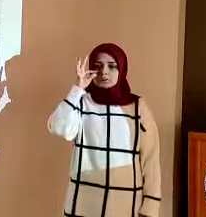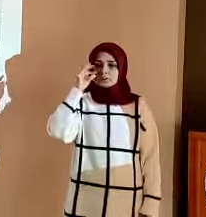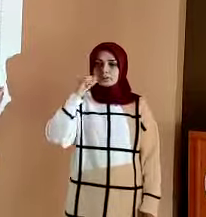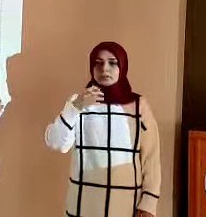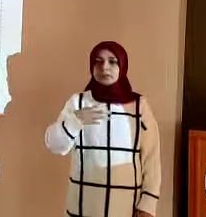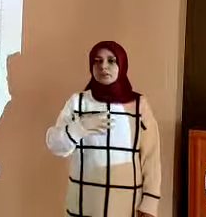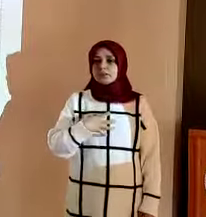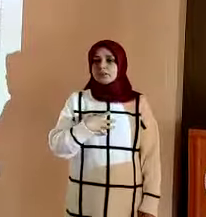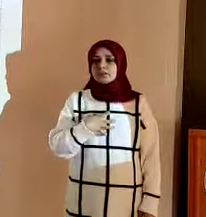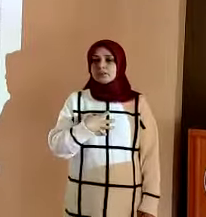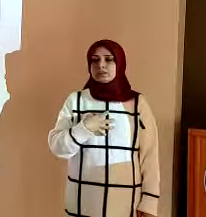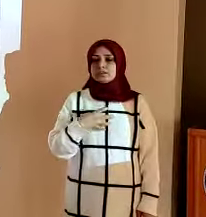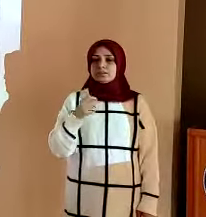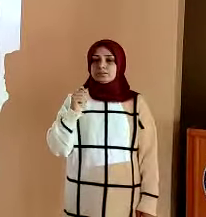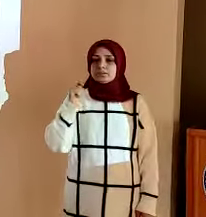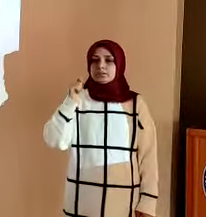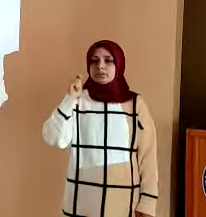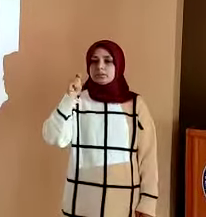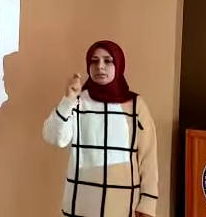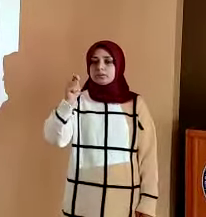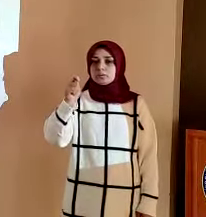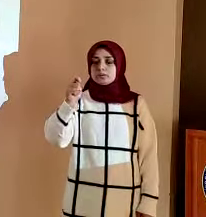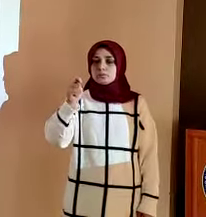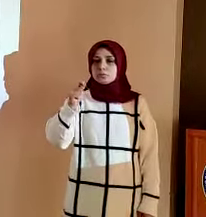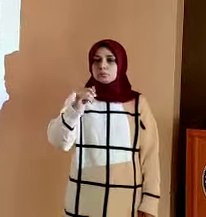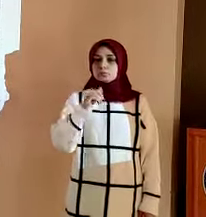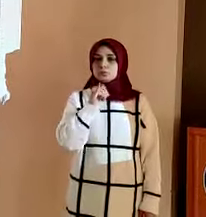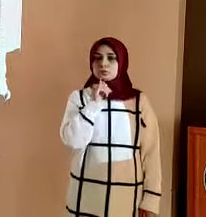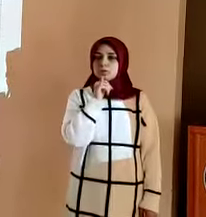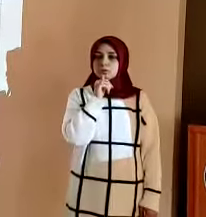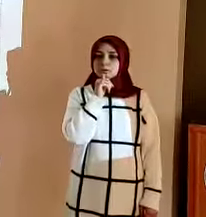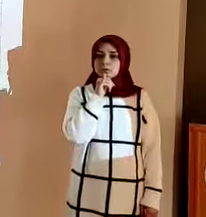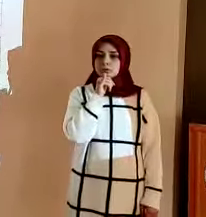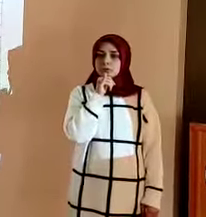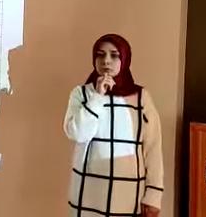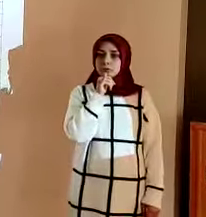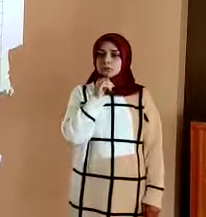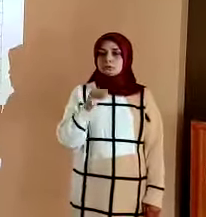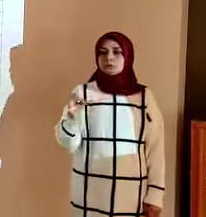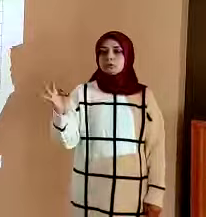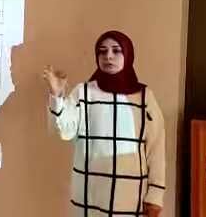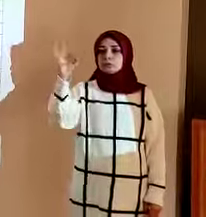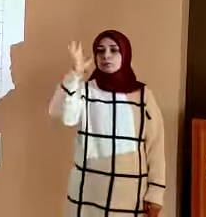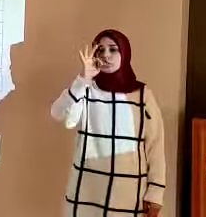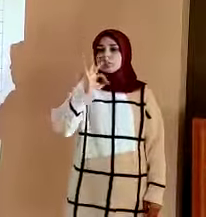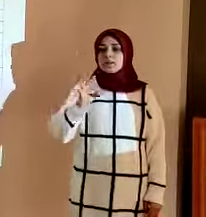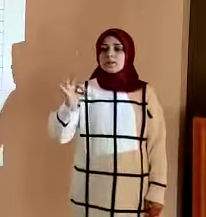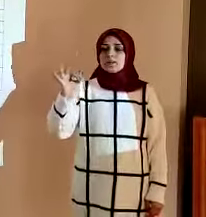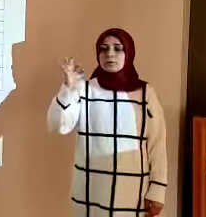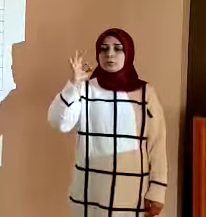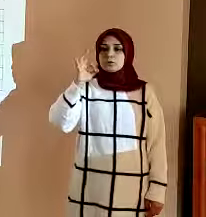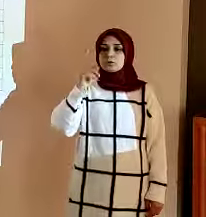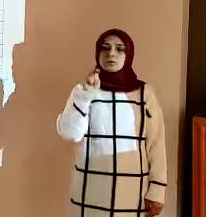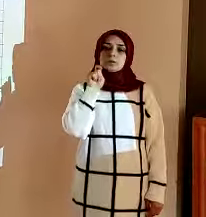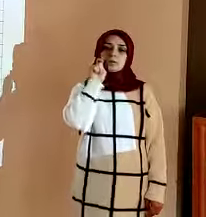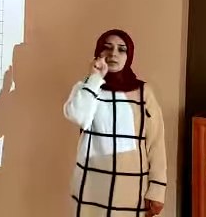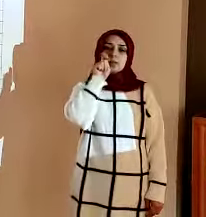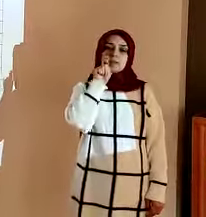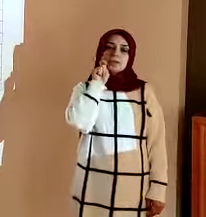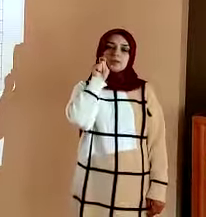Mayıs, Haziran, Temmuz, Ağustos, Eylül,